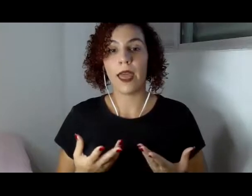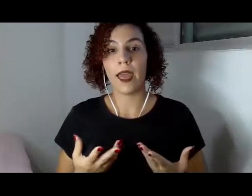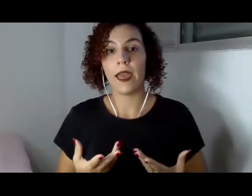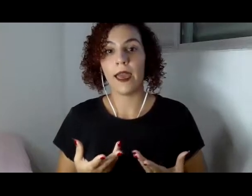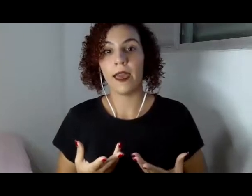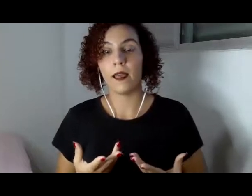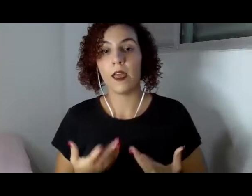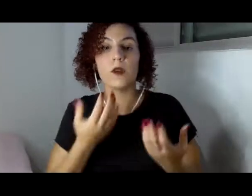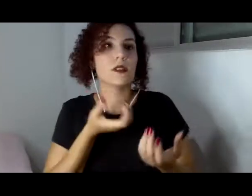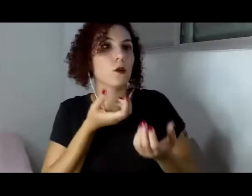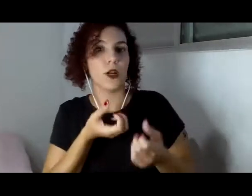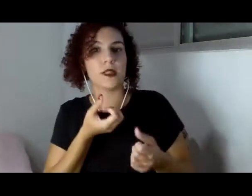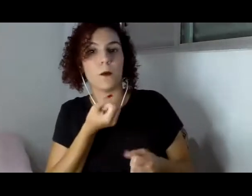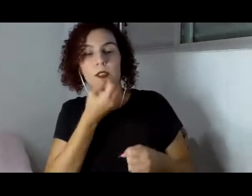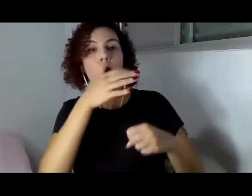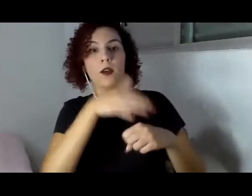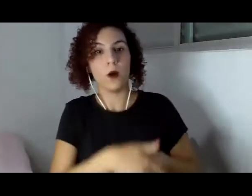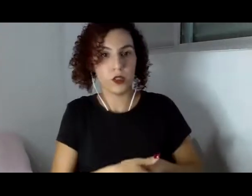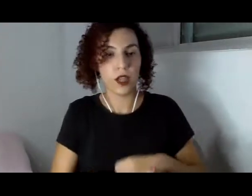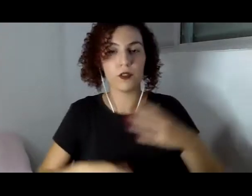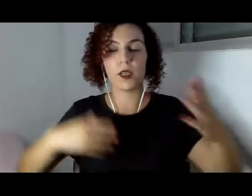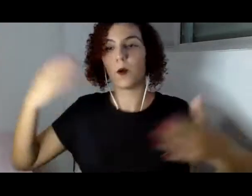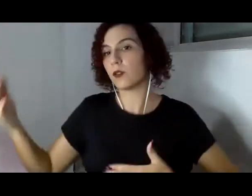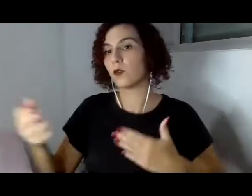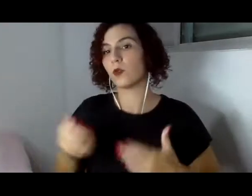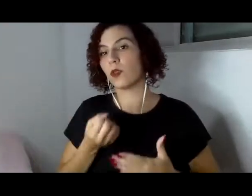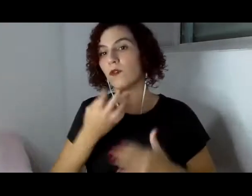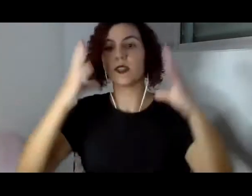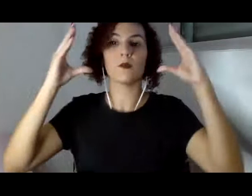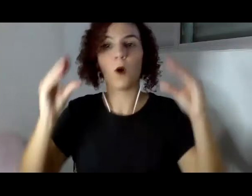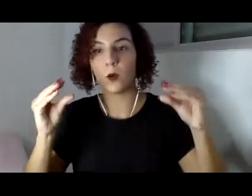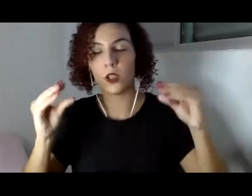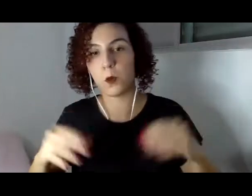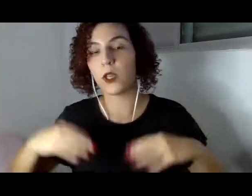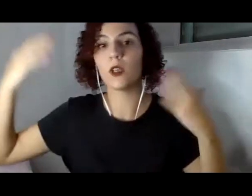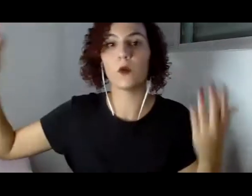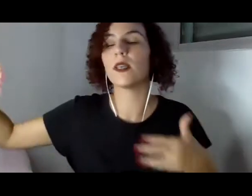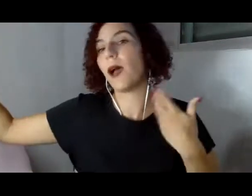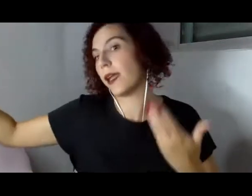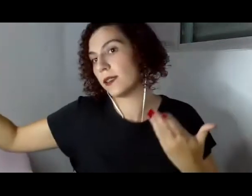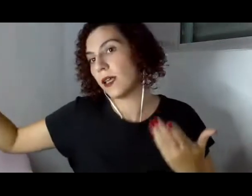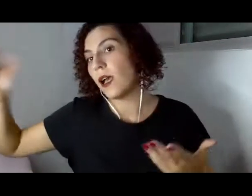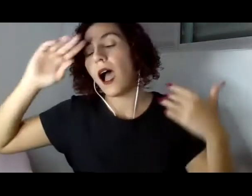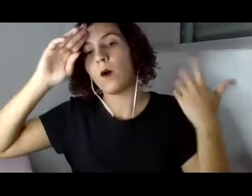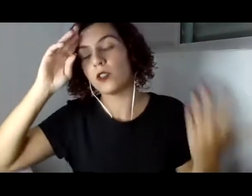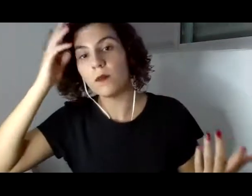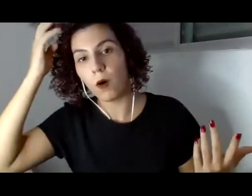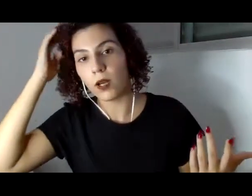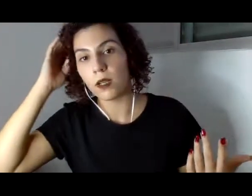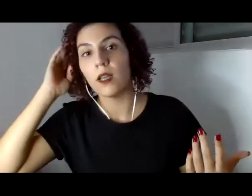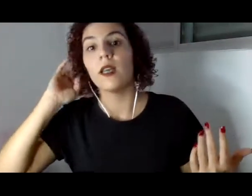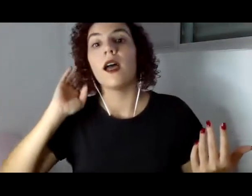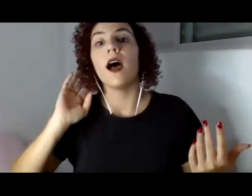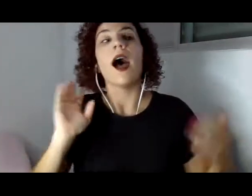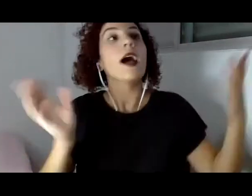Então, eu ensino, por exemplo, esse boa noite, aí você conhece um surdo que fez esse boa noite porque é o que usa mais aonde ele